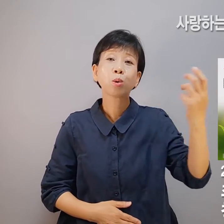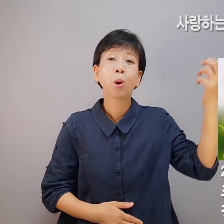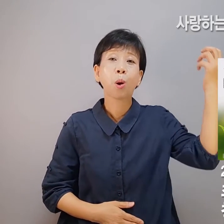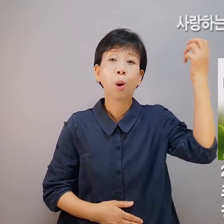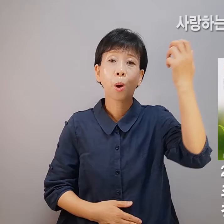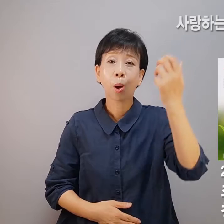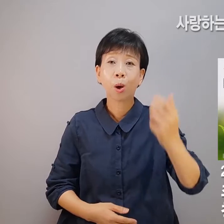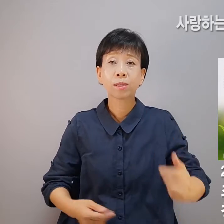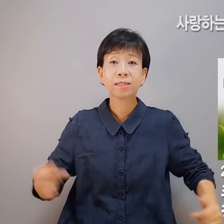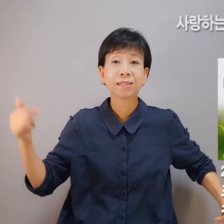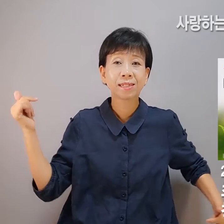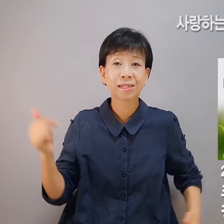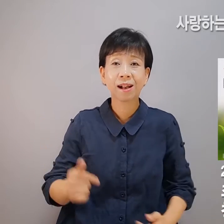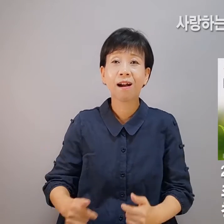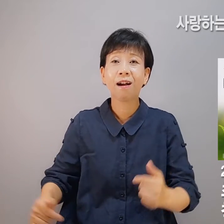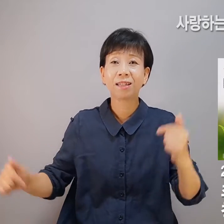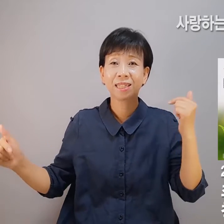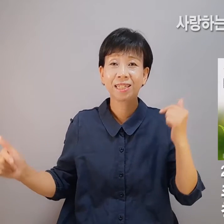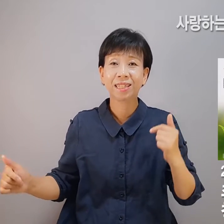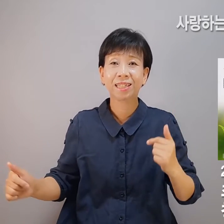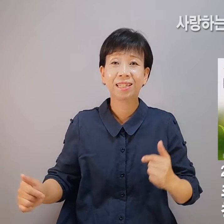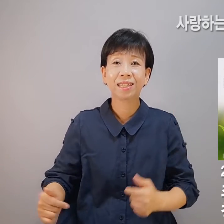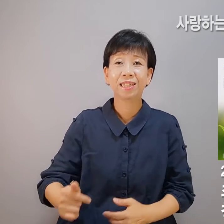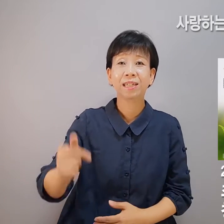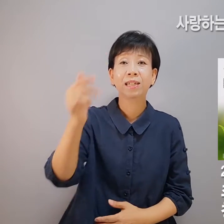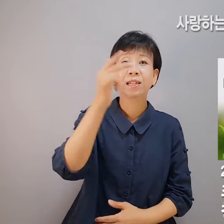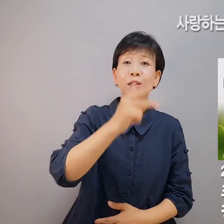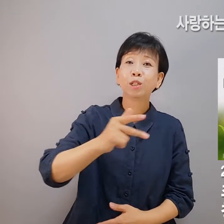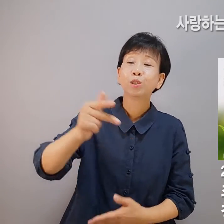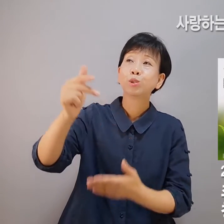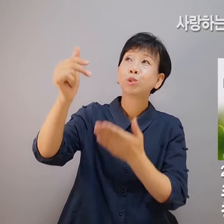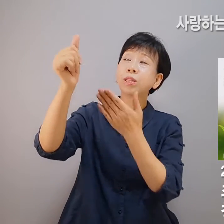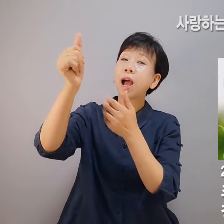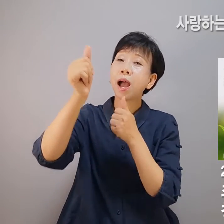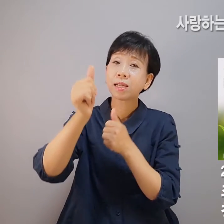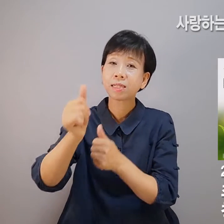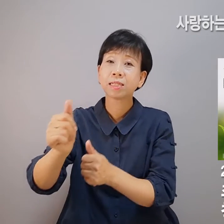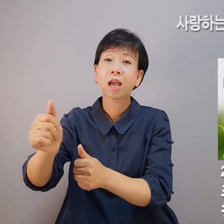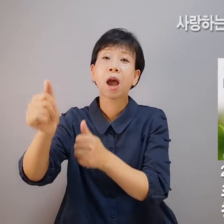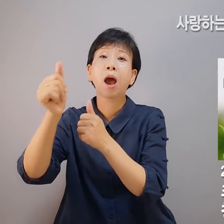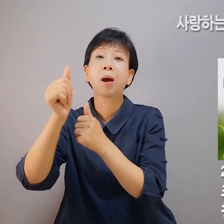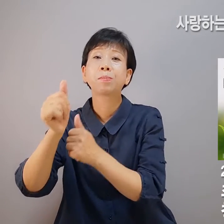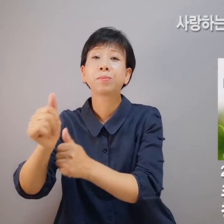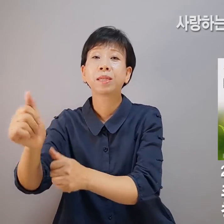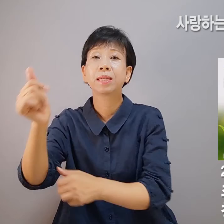내 영혼 즐거이 주